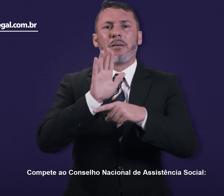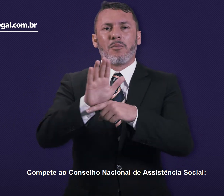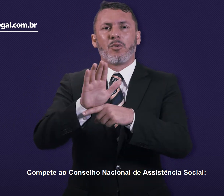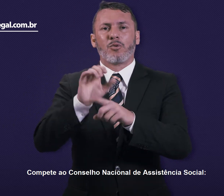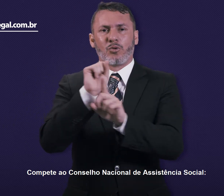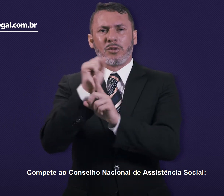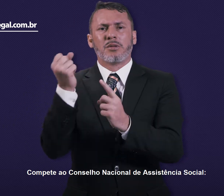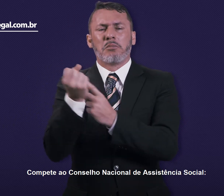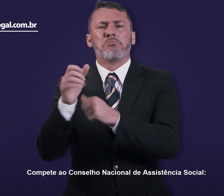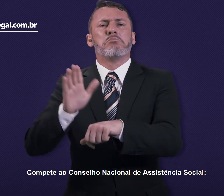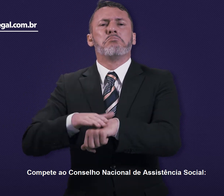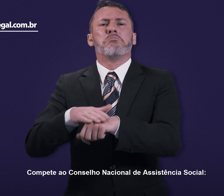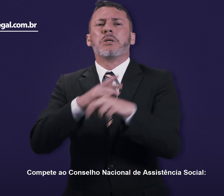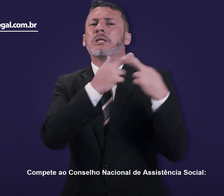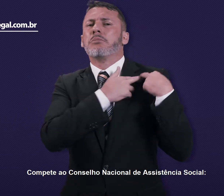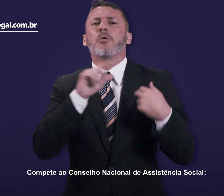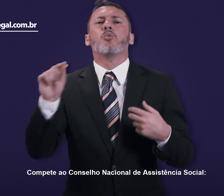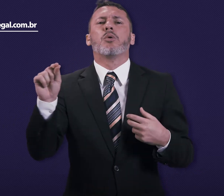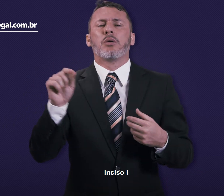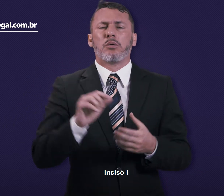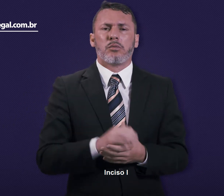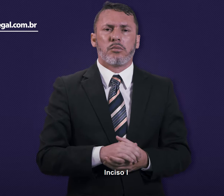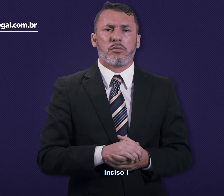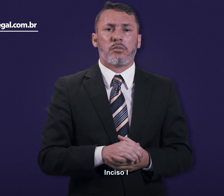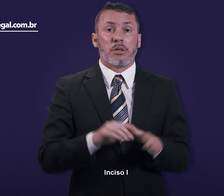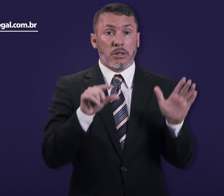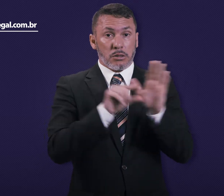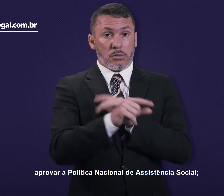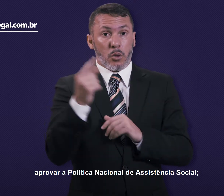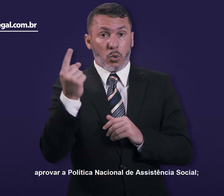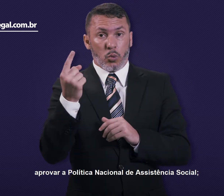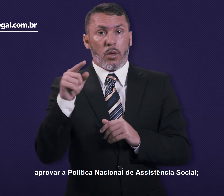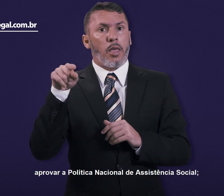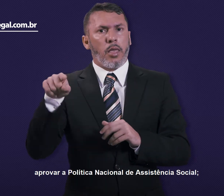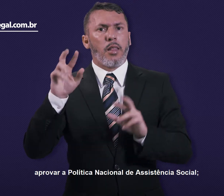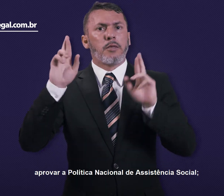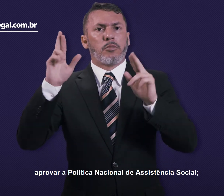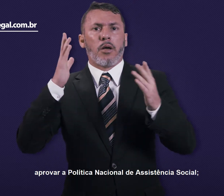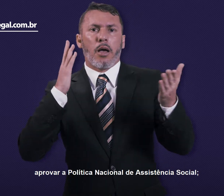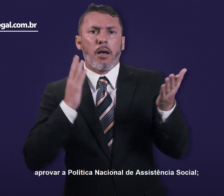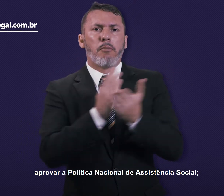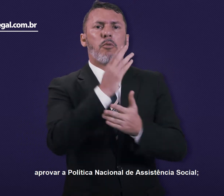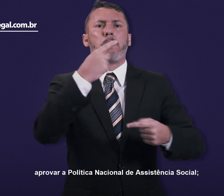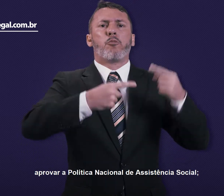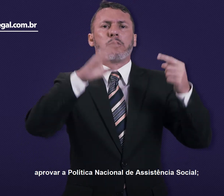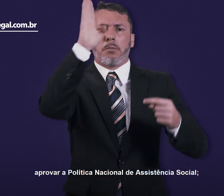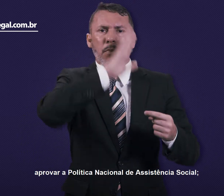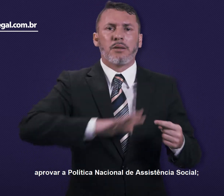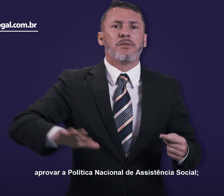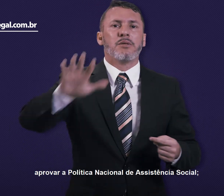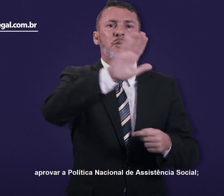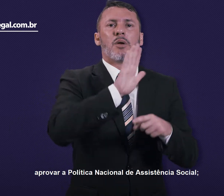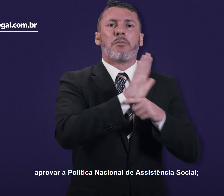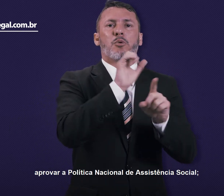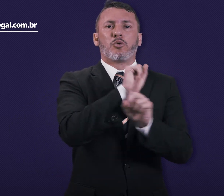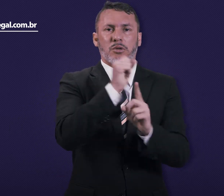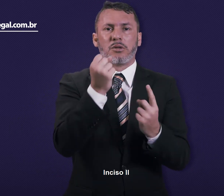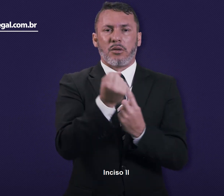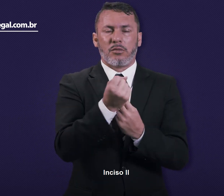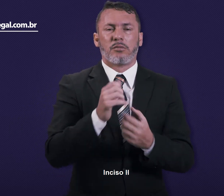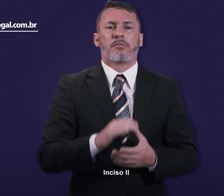de Assistência Social. Dois pontos. Inciso 1. Aprovar a Política Nacional de Assistência